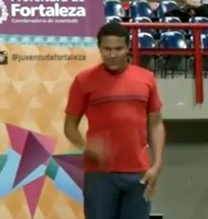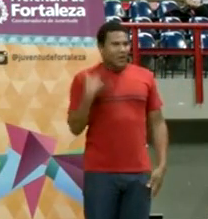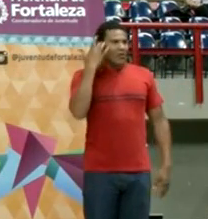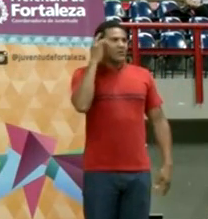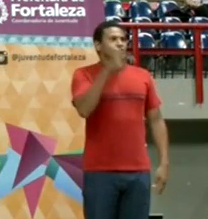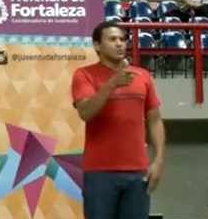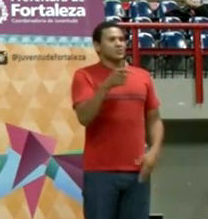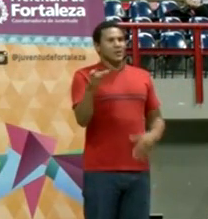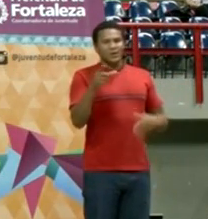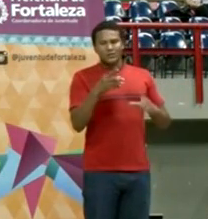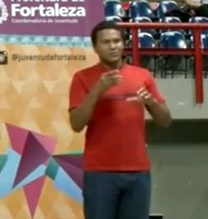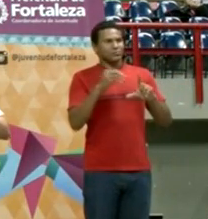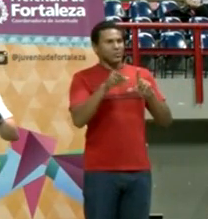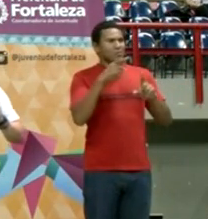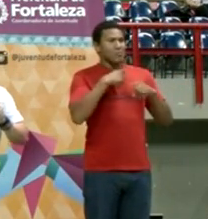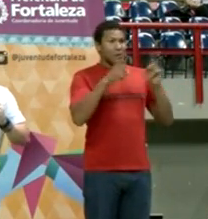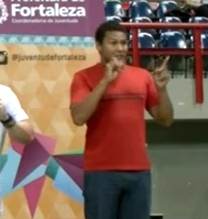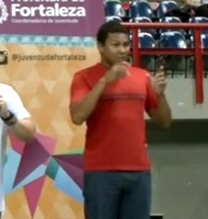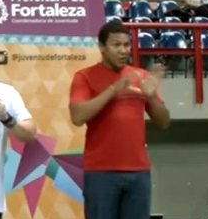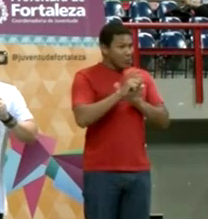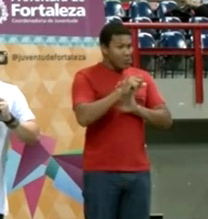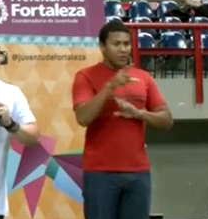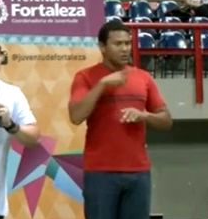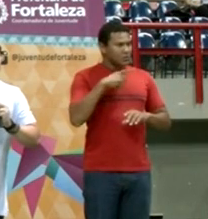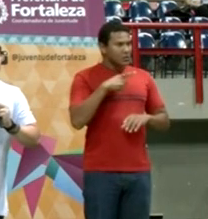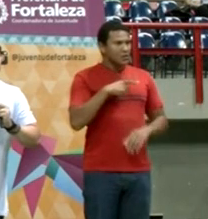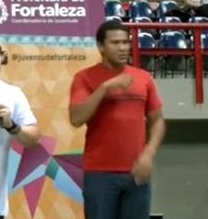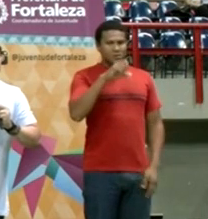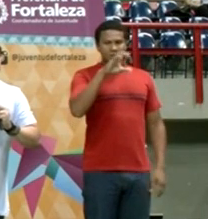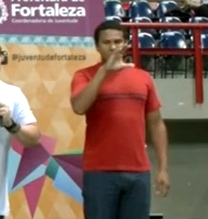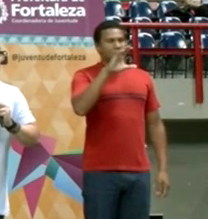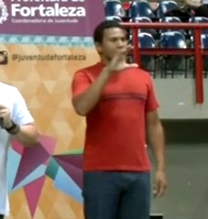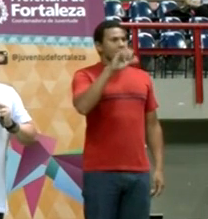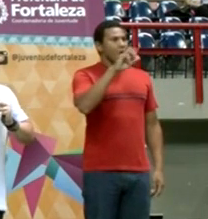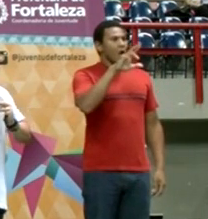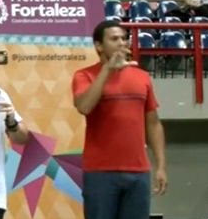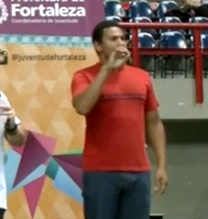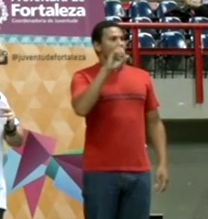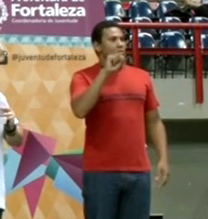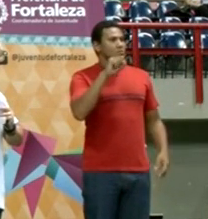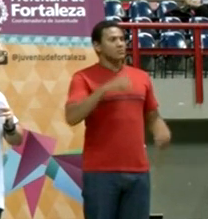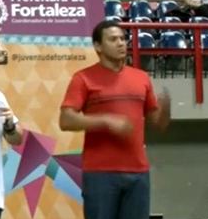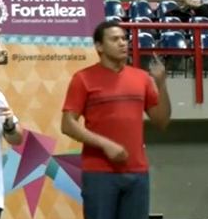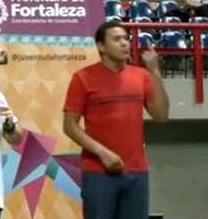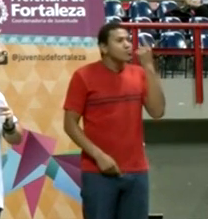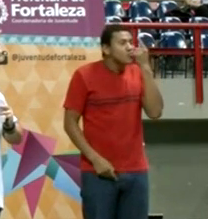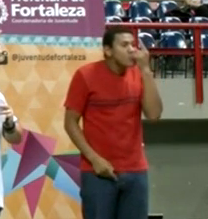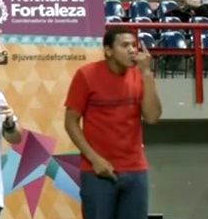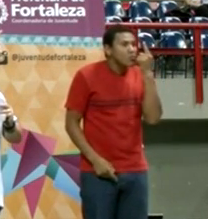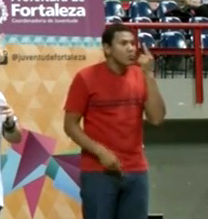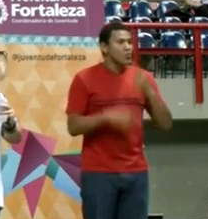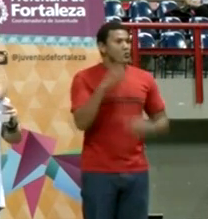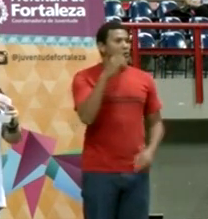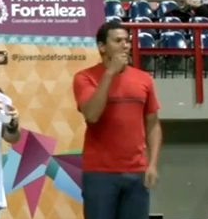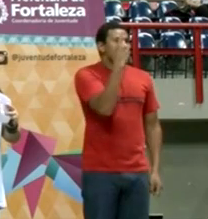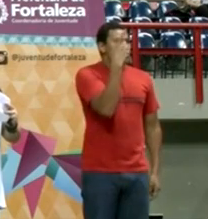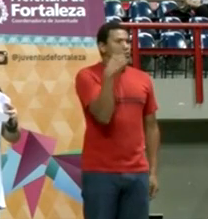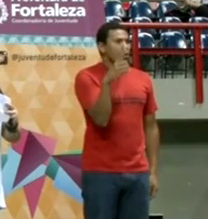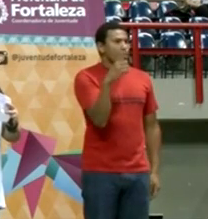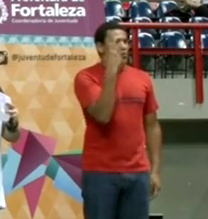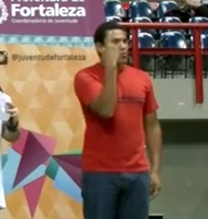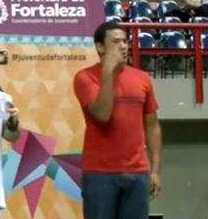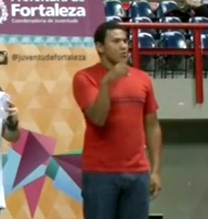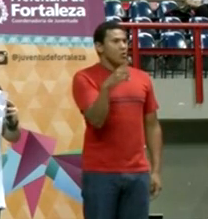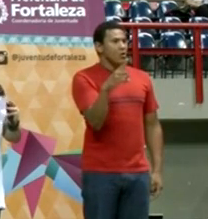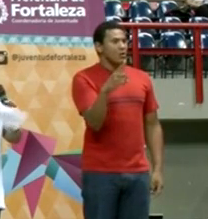tem a imagem, mas você botar no Google, você acha na hora. Os carros sendo vendidos por $1. Porque como